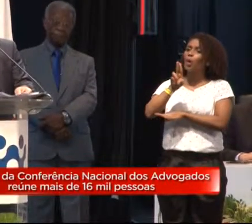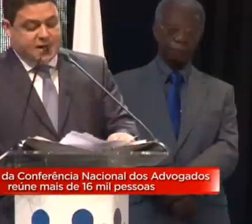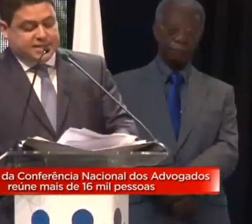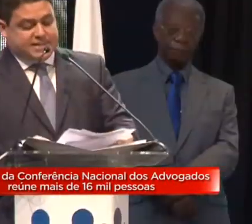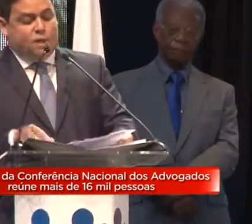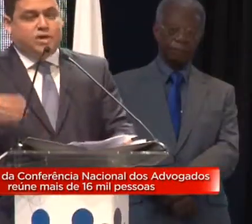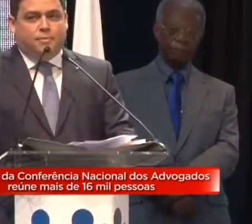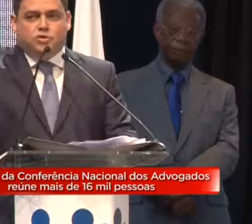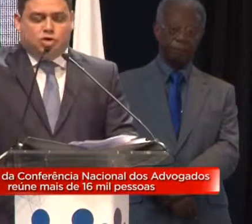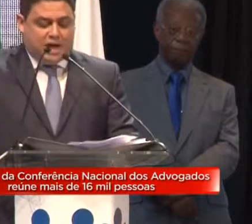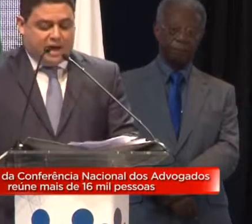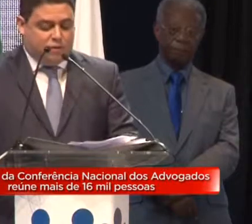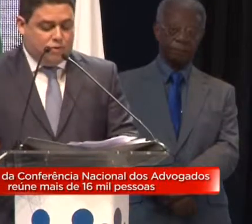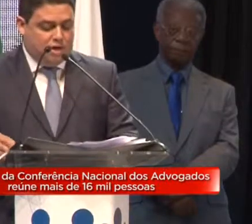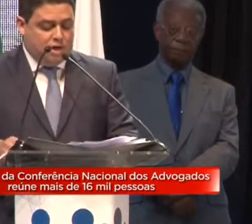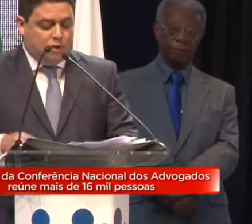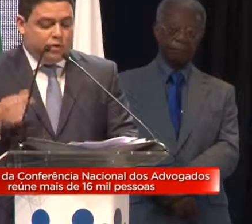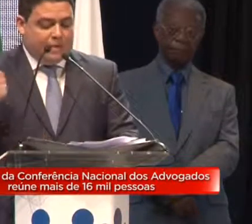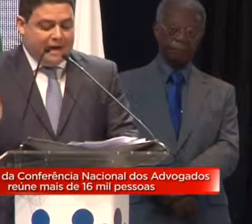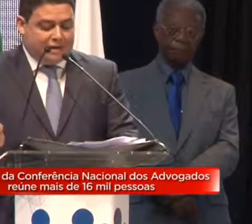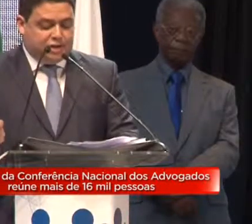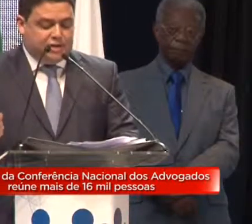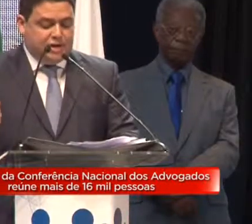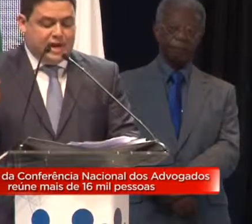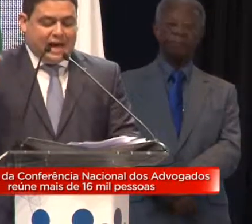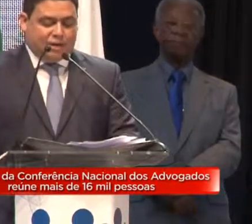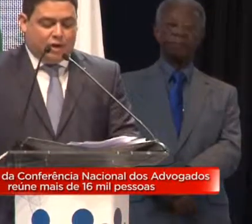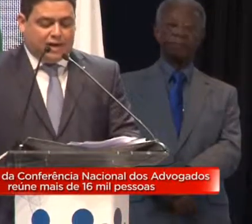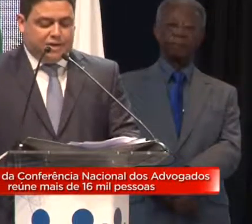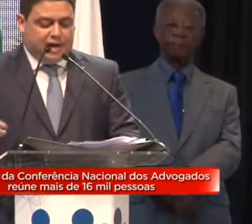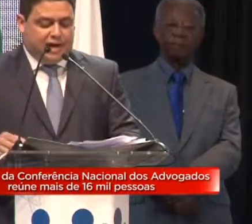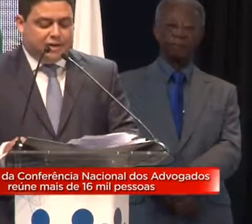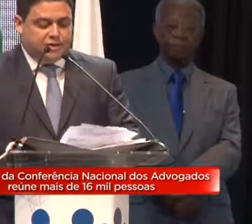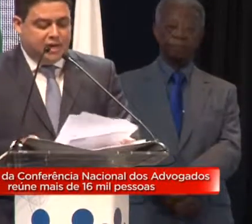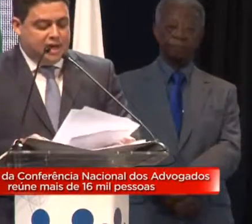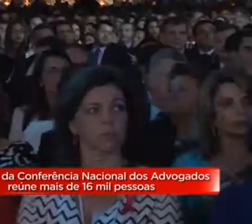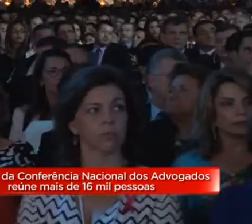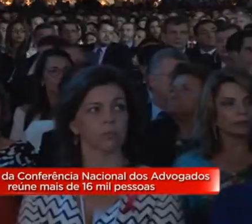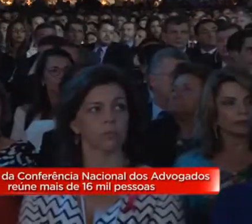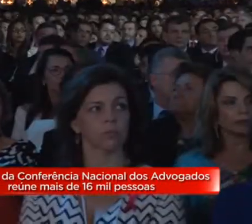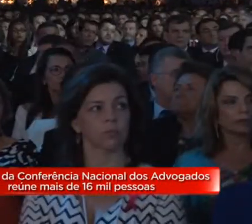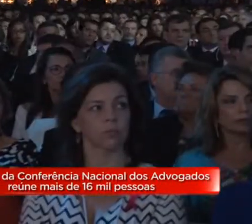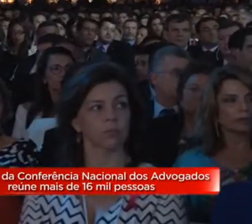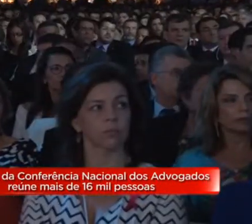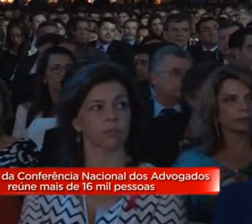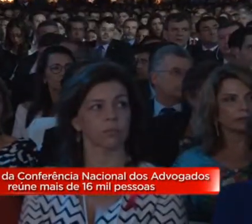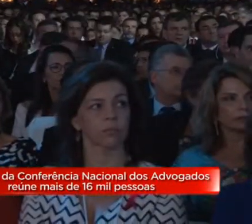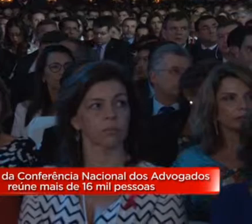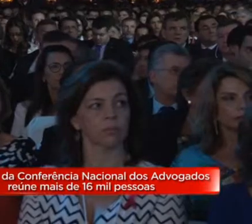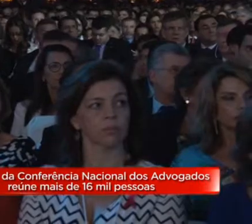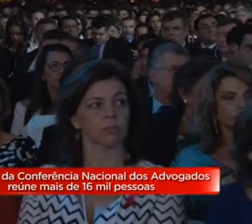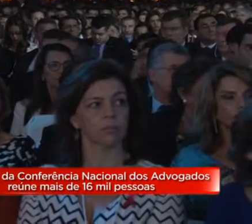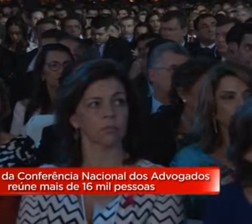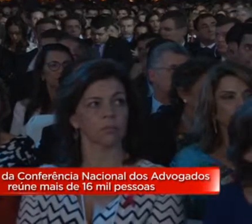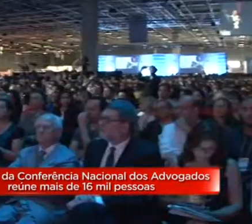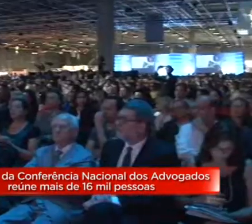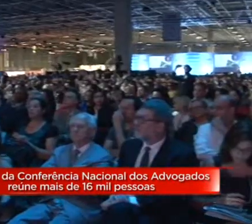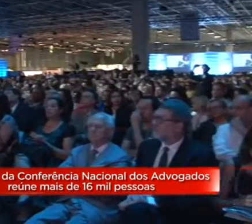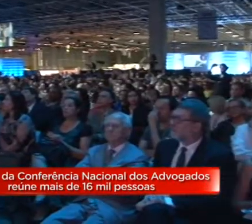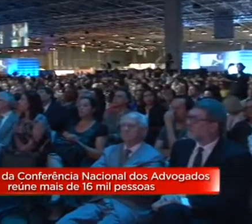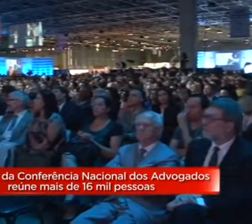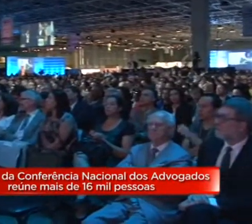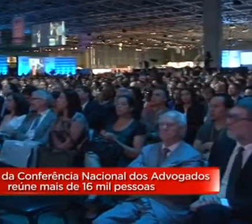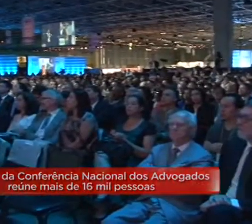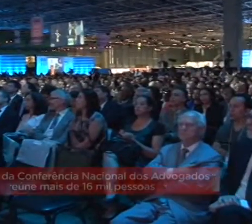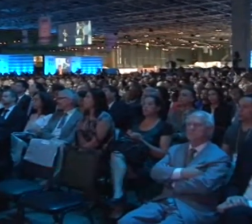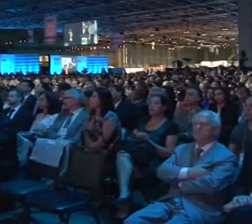obscuros, saudamos o diálogo, o debate, a troca de ideias. A necessidade de uma reforma política no país